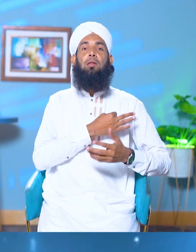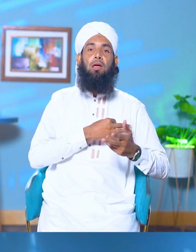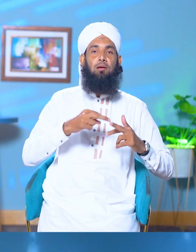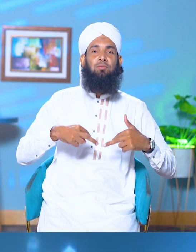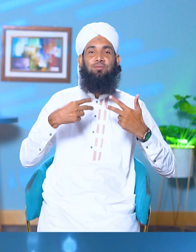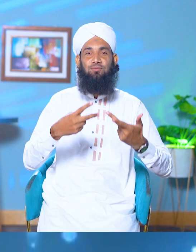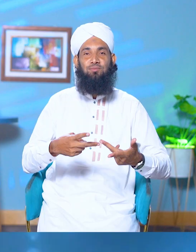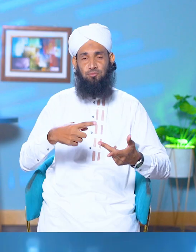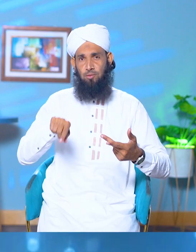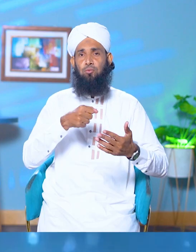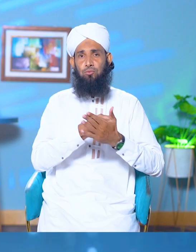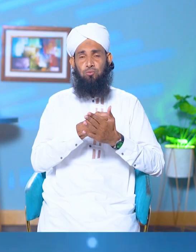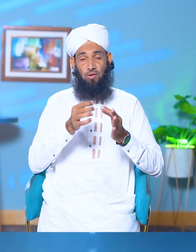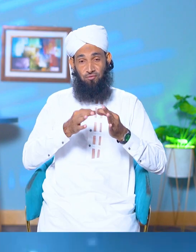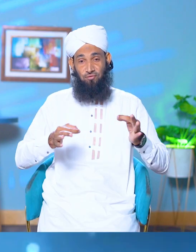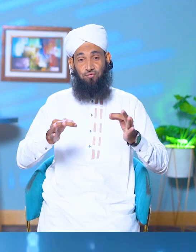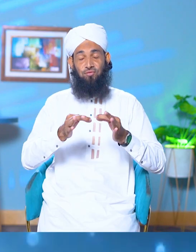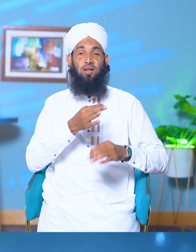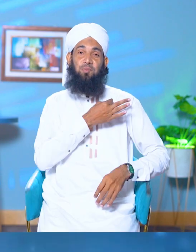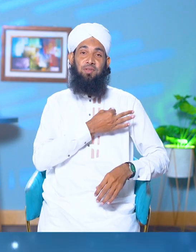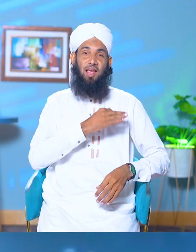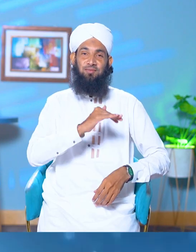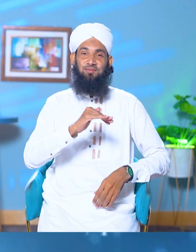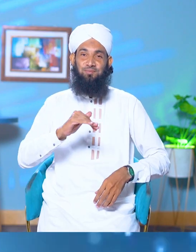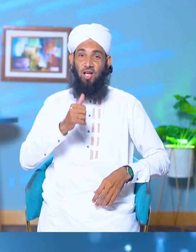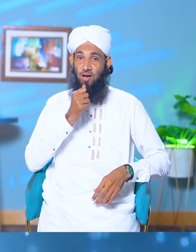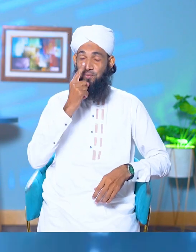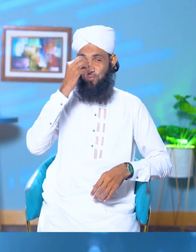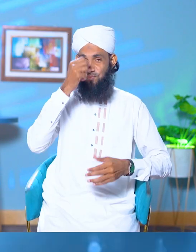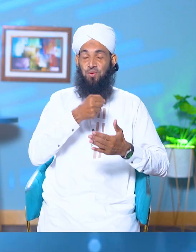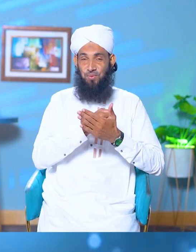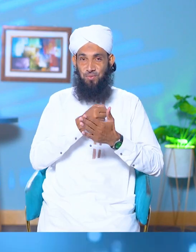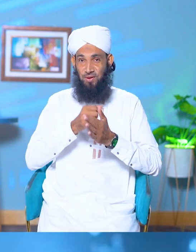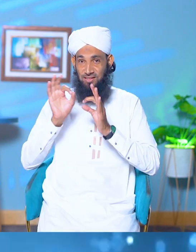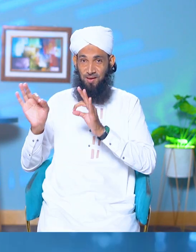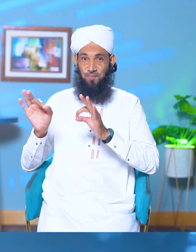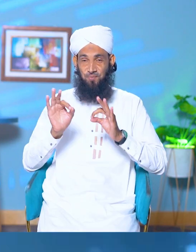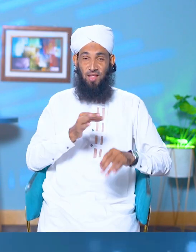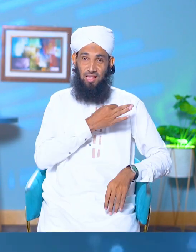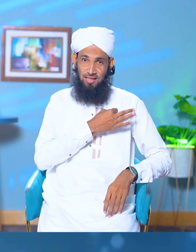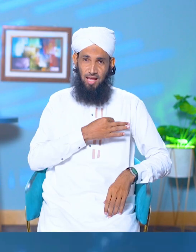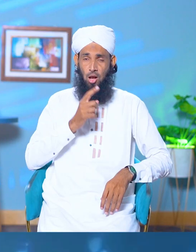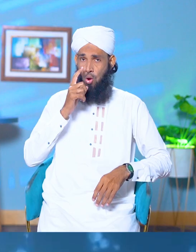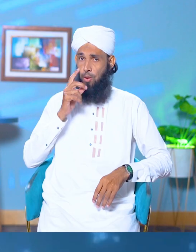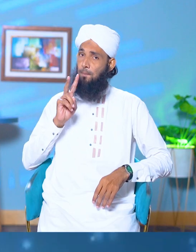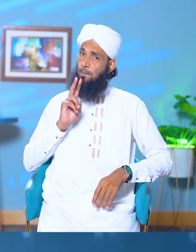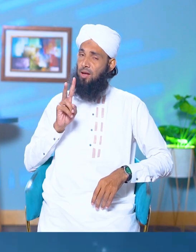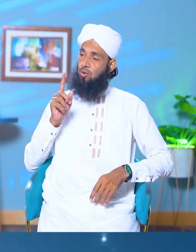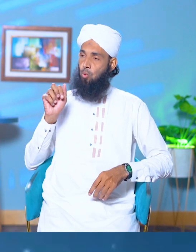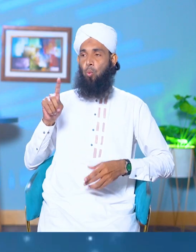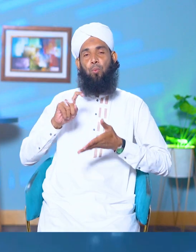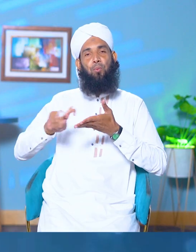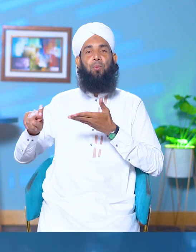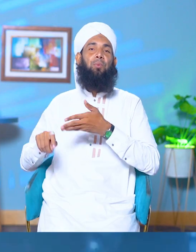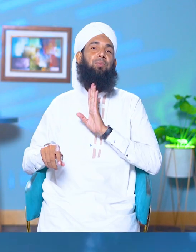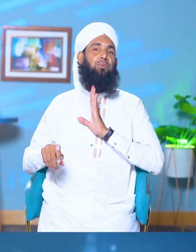کے کاموں میں ایک دوسرے کی مدد کرو۔ تو اس لیے ماں باپ کو تو چاہیے کہ اس کی بات پر